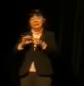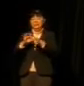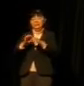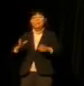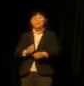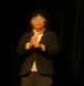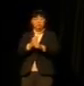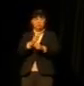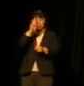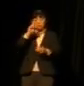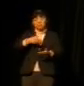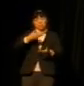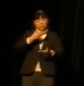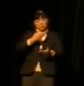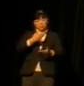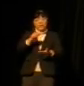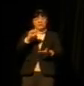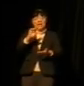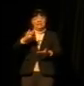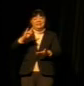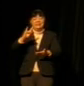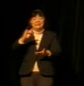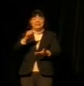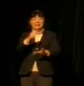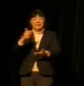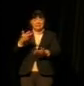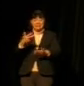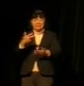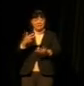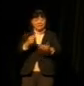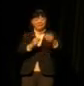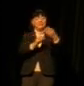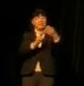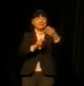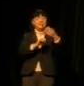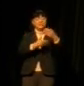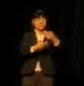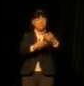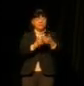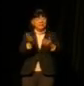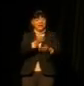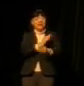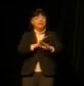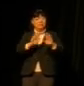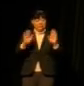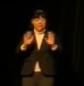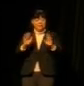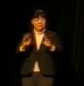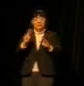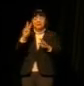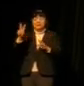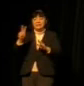については炊き出し給食は4月の22日から前日通りですけども、2学